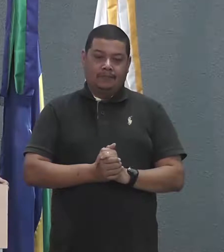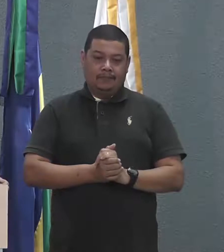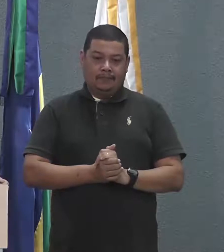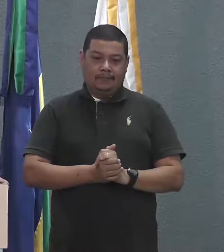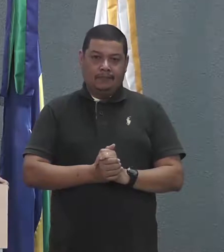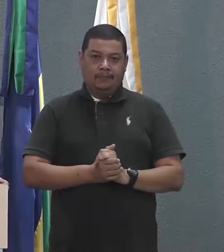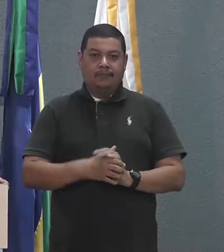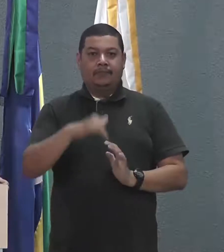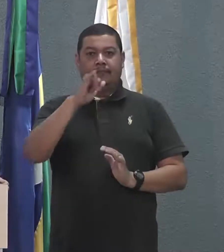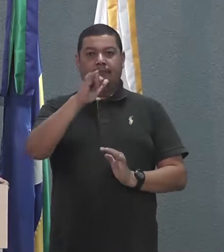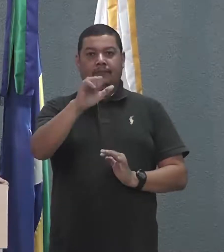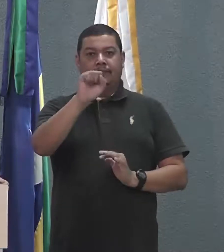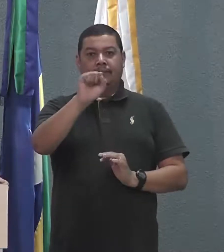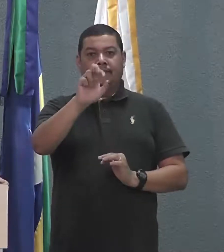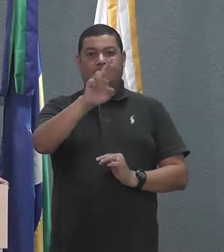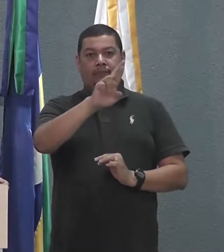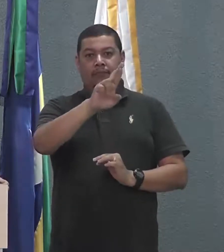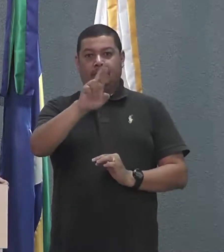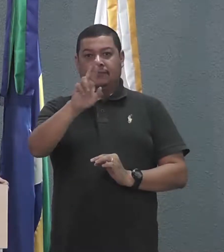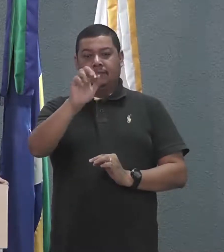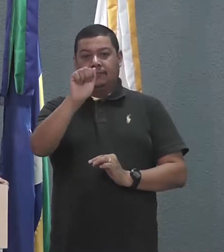o Israel,